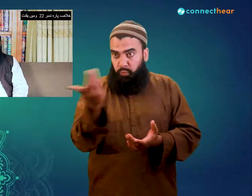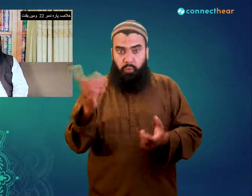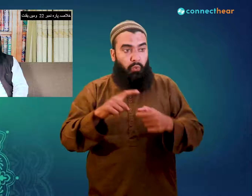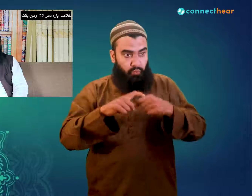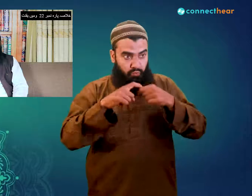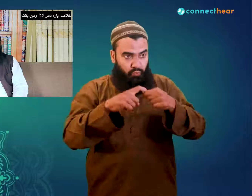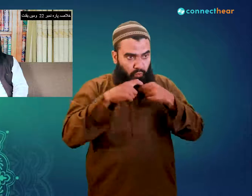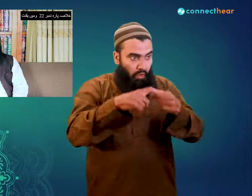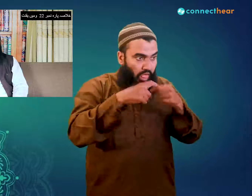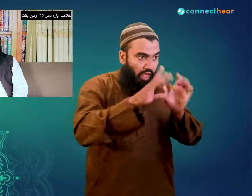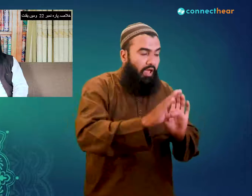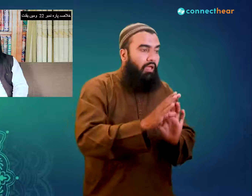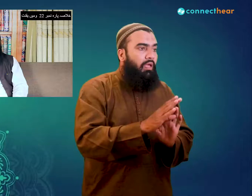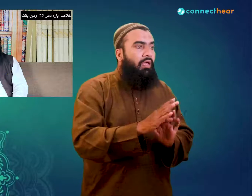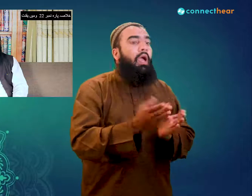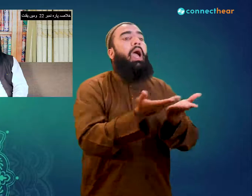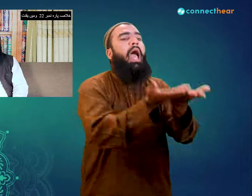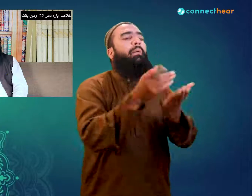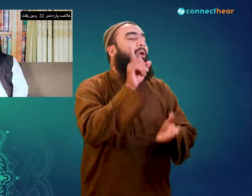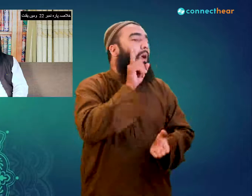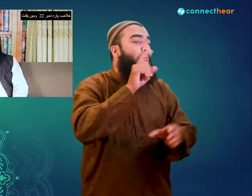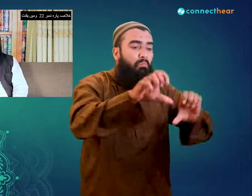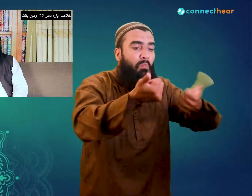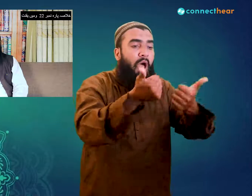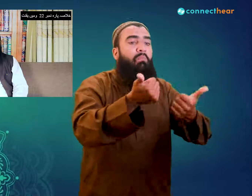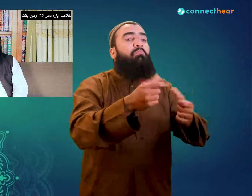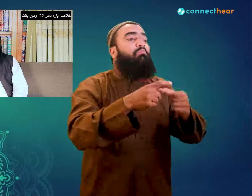میں، یعنی قیامت کب قائم ہوگی۔